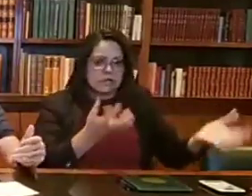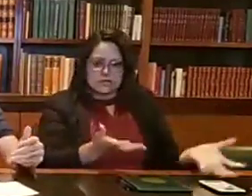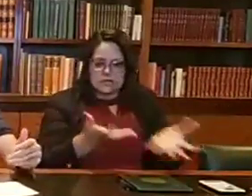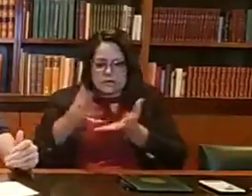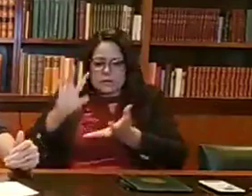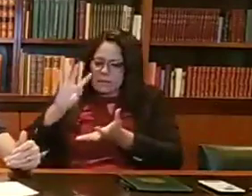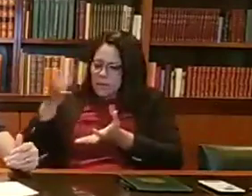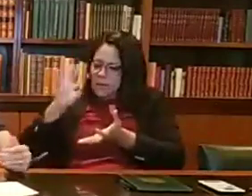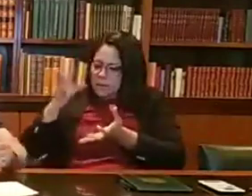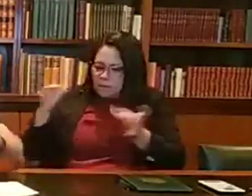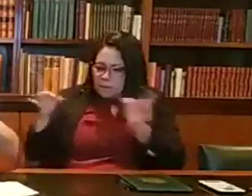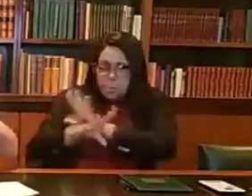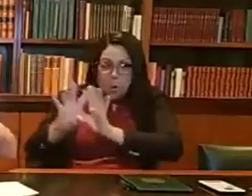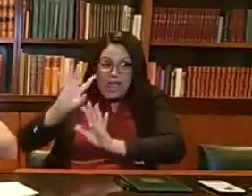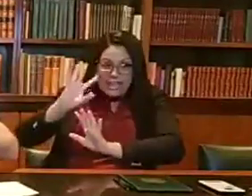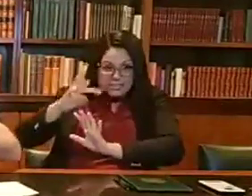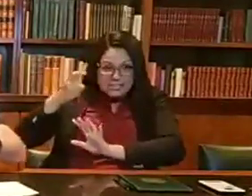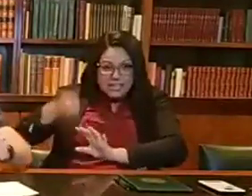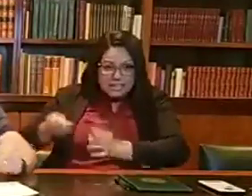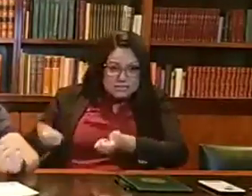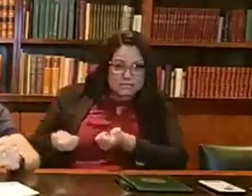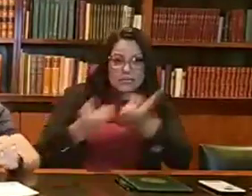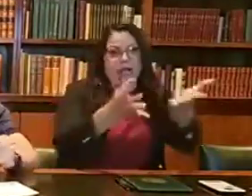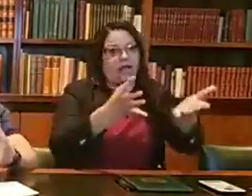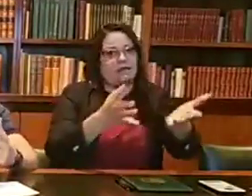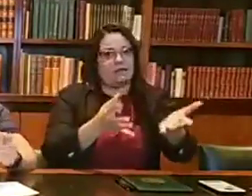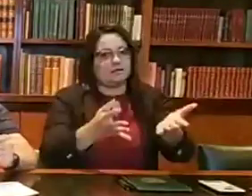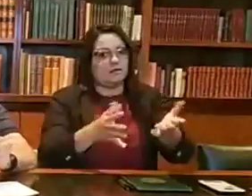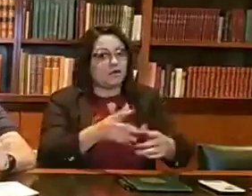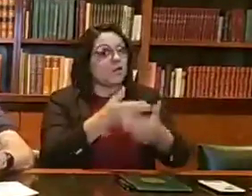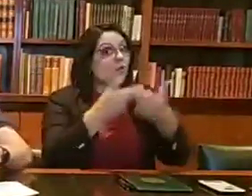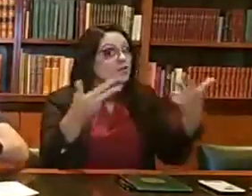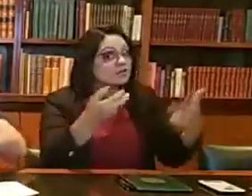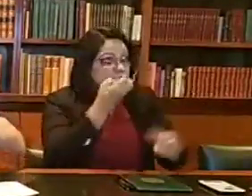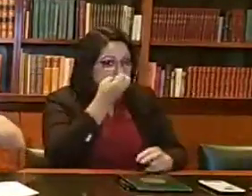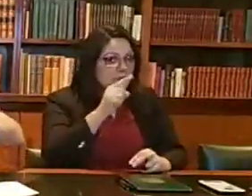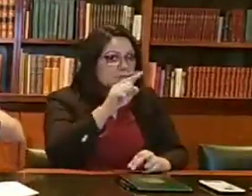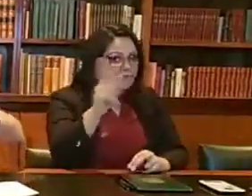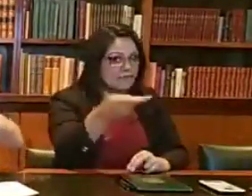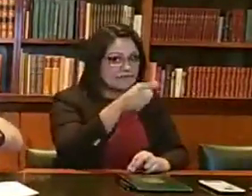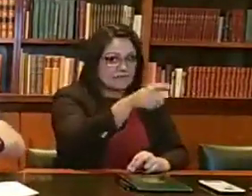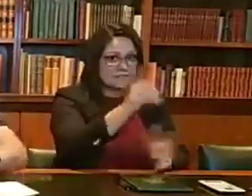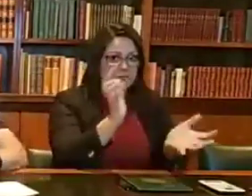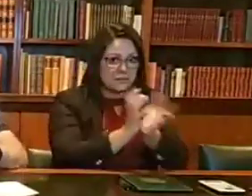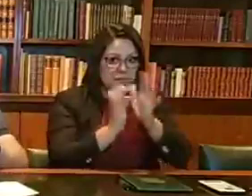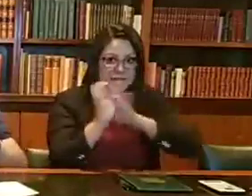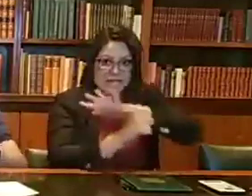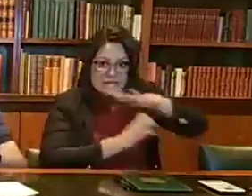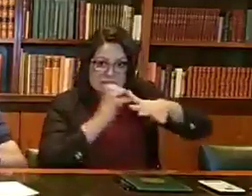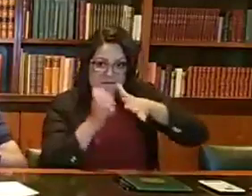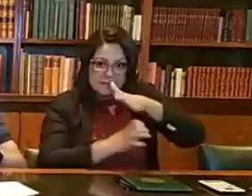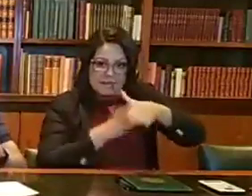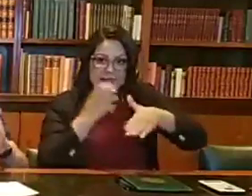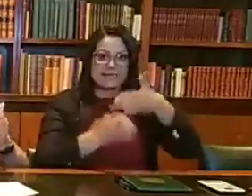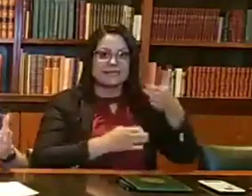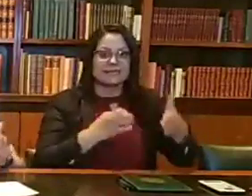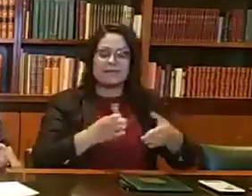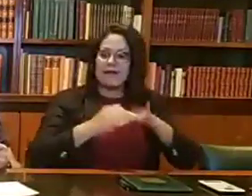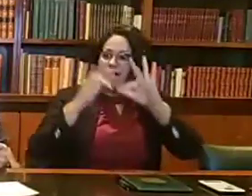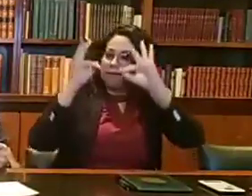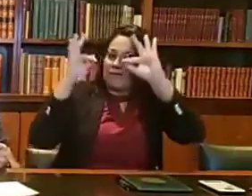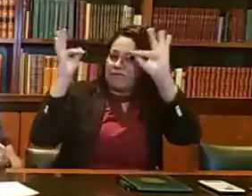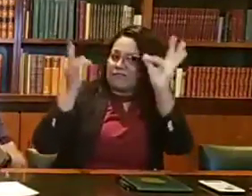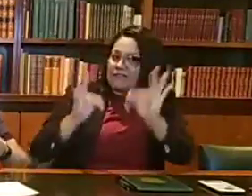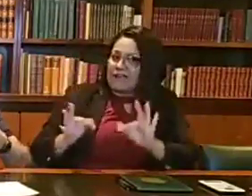solução para o empresariado. E o que foi muito bom lá, tá, com esses empresários aqui, eles estão felizes com o que está acontecendo com a economia do